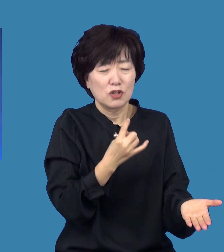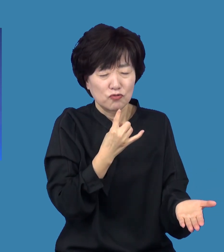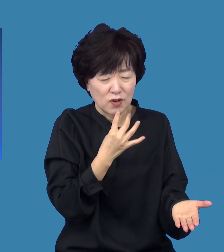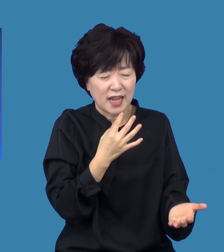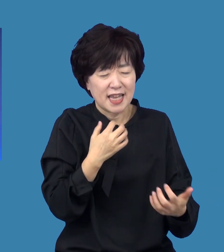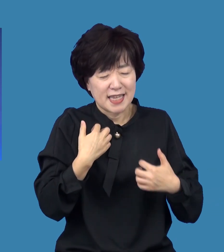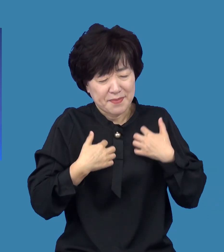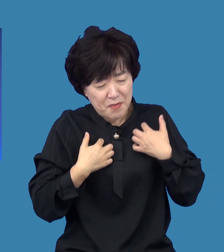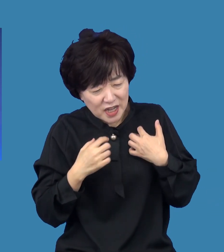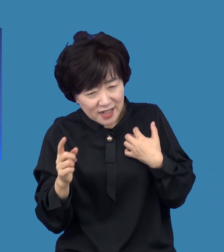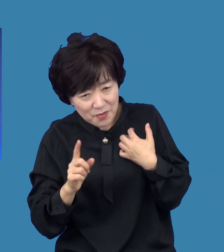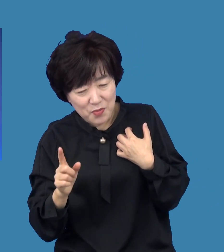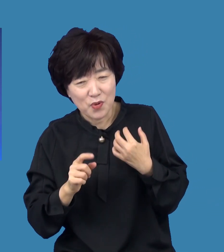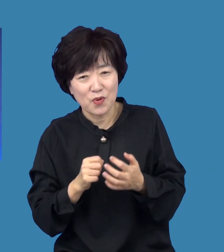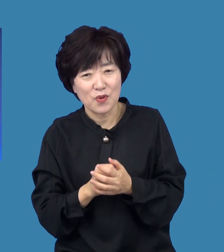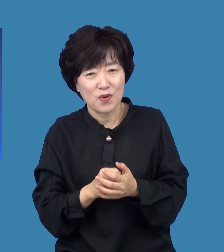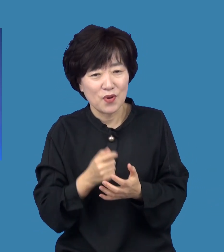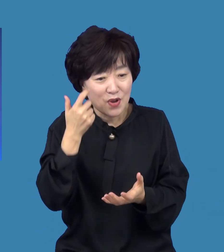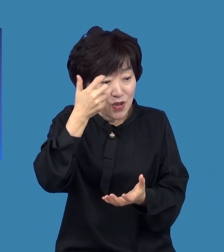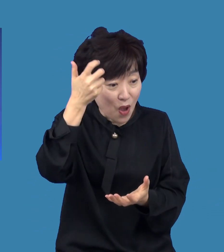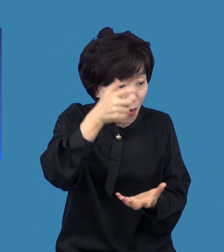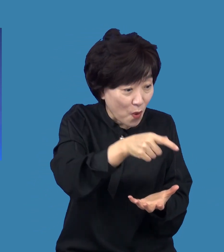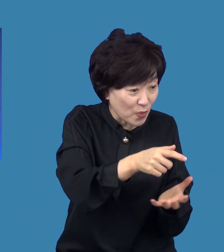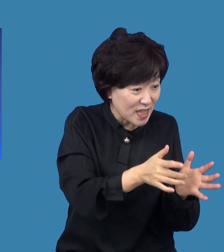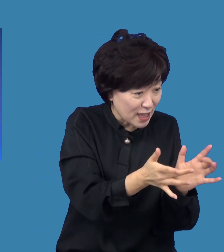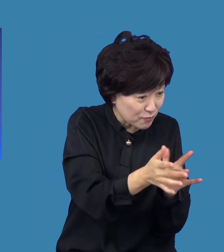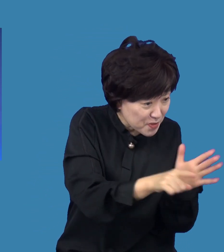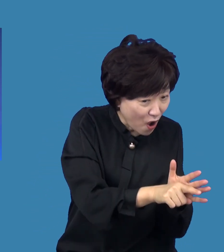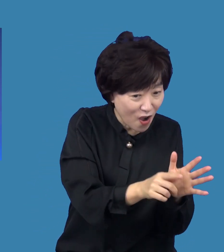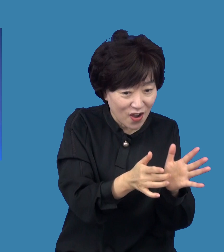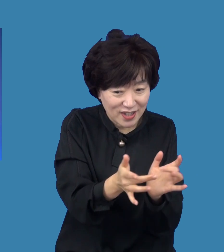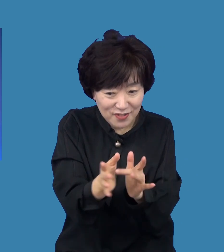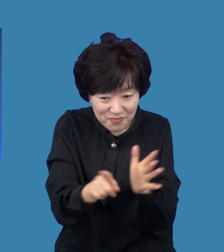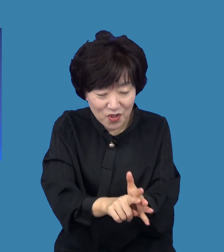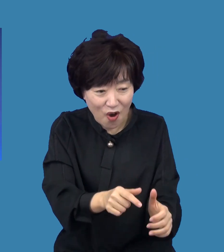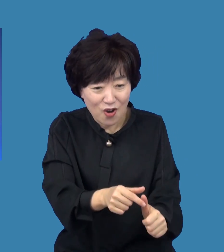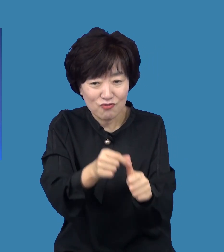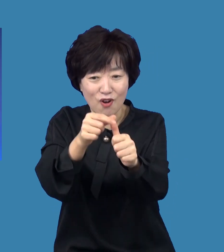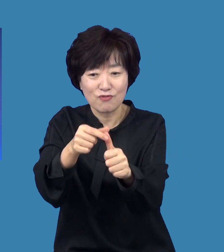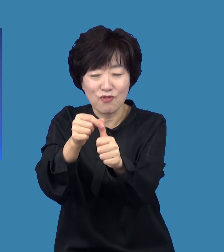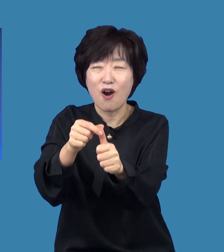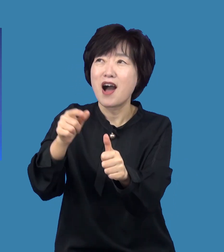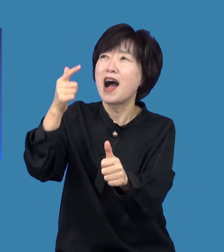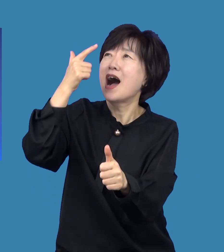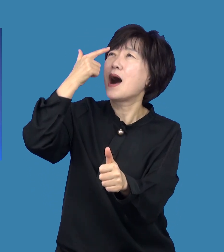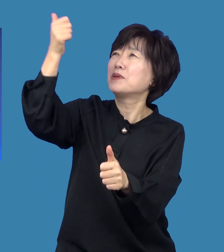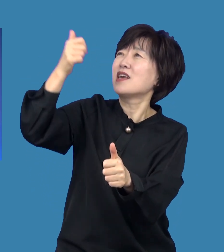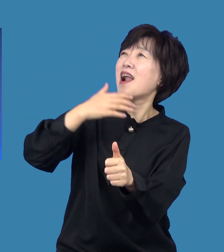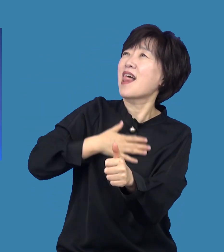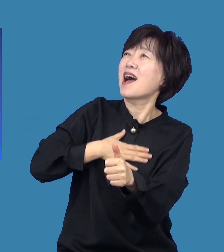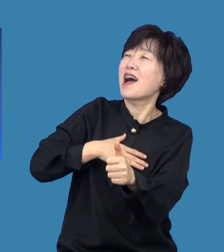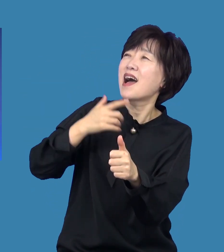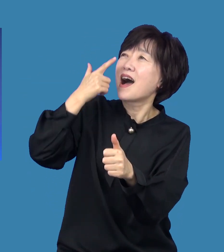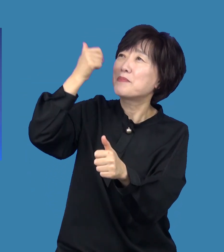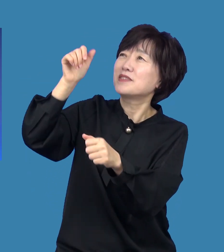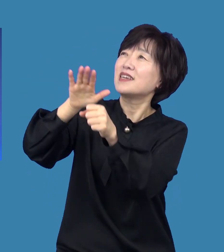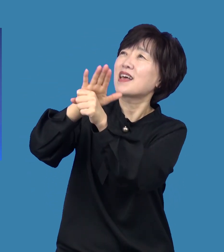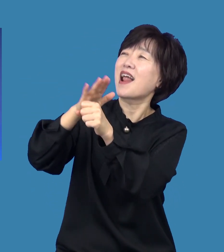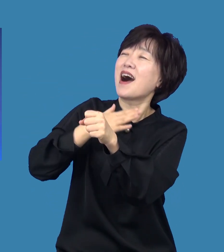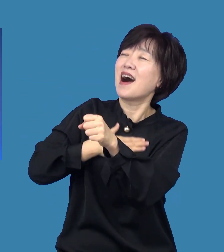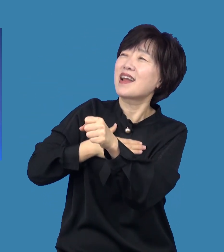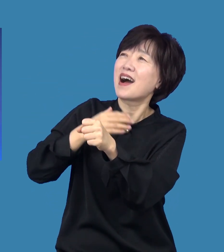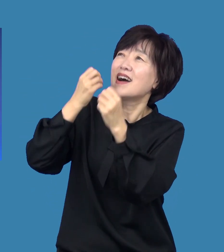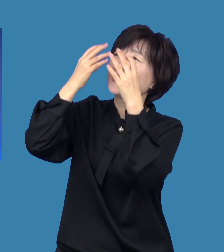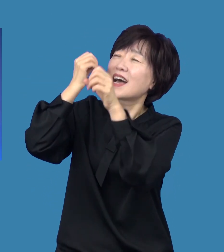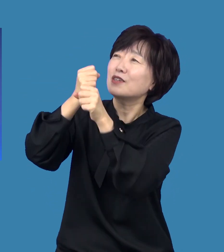선물은 뭐냐면 영혼들이 하나님으로 돌아오는 거예요. 영혼들이 아버지를 알게 되고 아버지의 사랑을 알게 되고 창조주를 알게